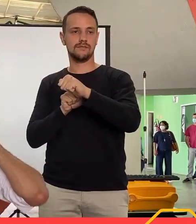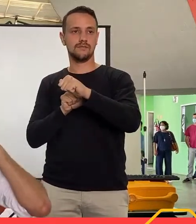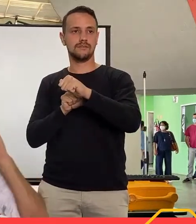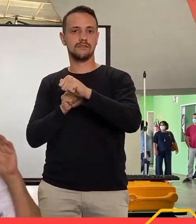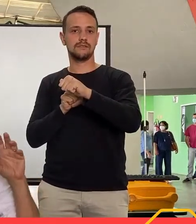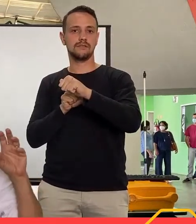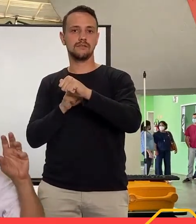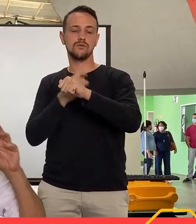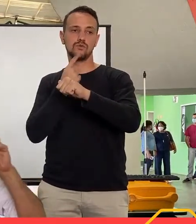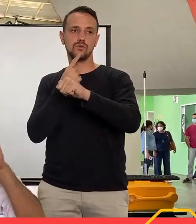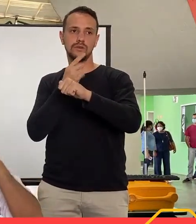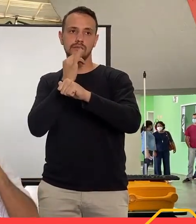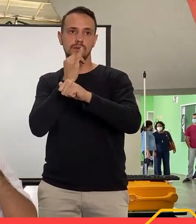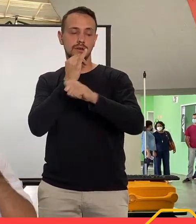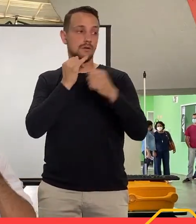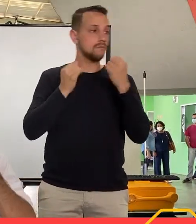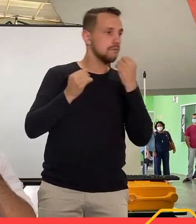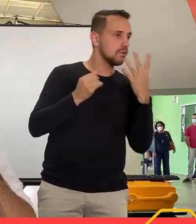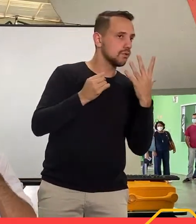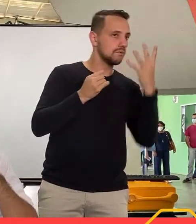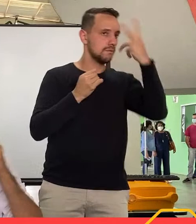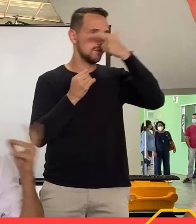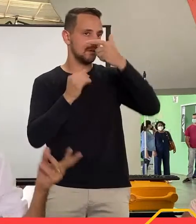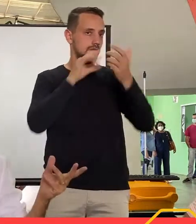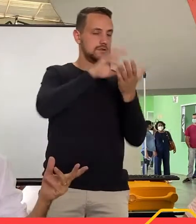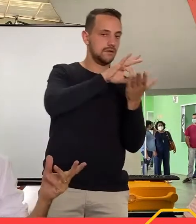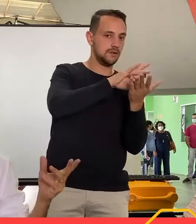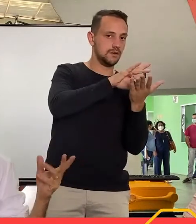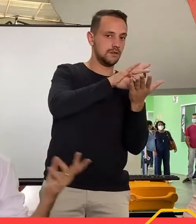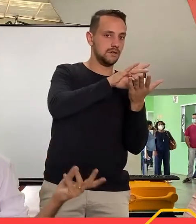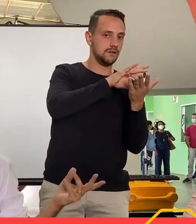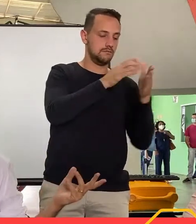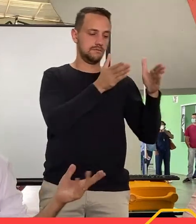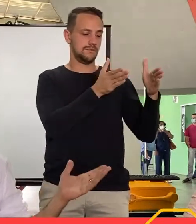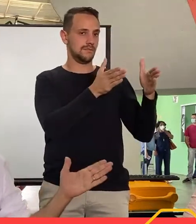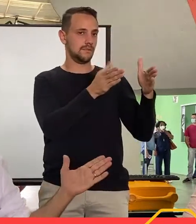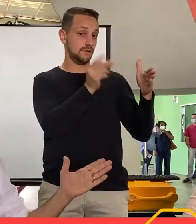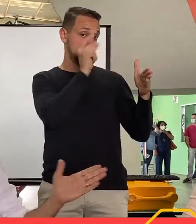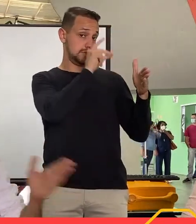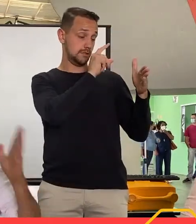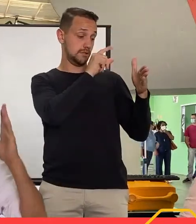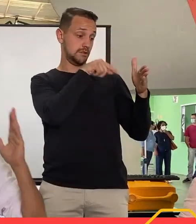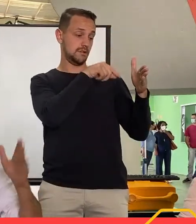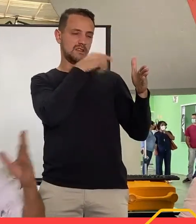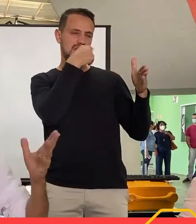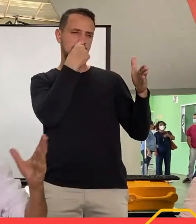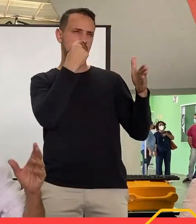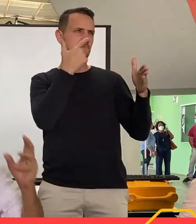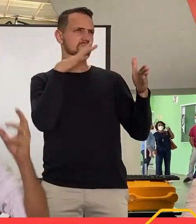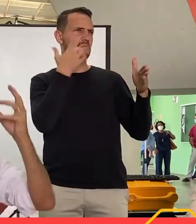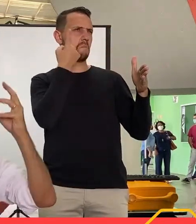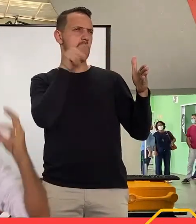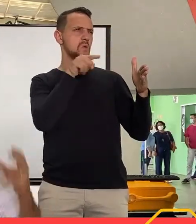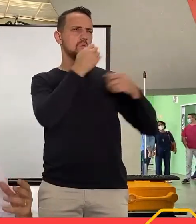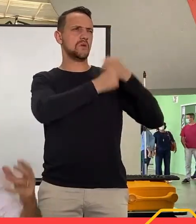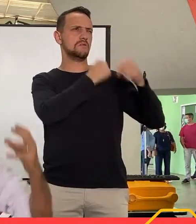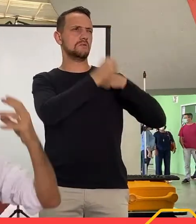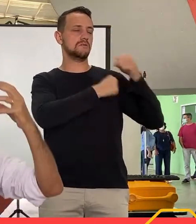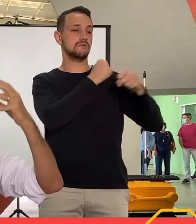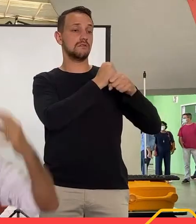Não tem mais a unidade do bom, do belo e do verdadeiro, como existia, né, ao longo de 1000 anos. Você